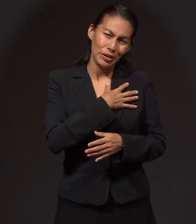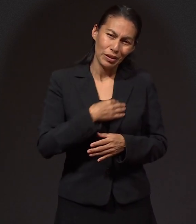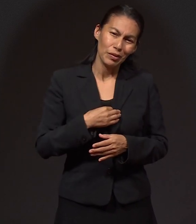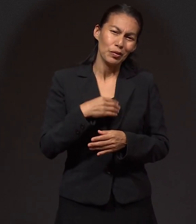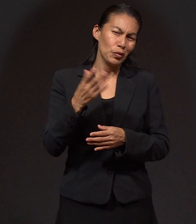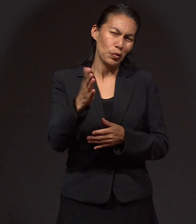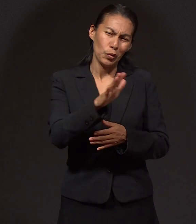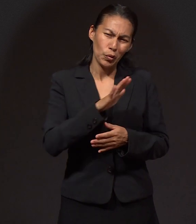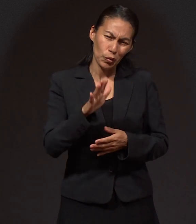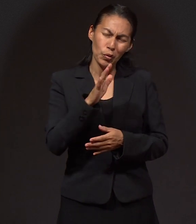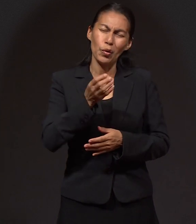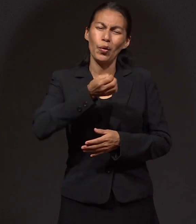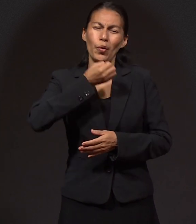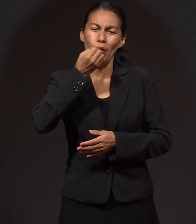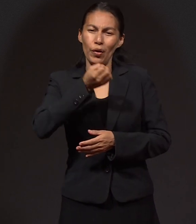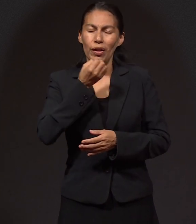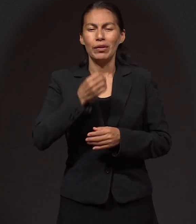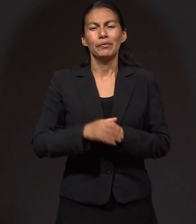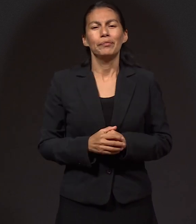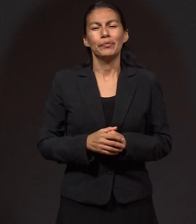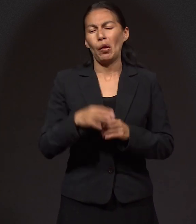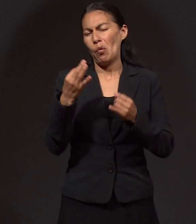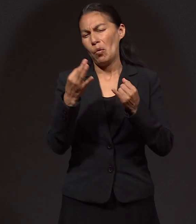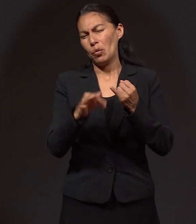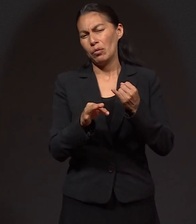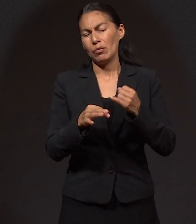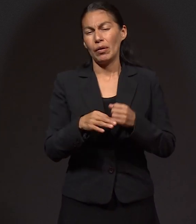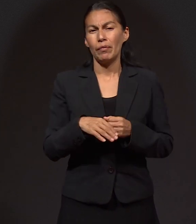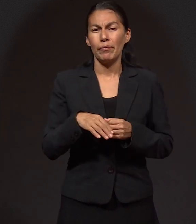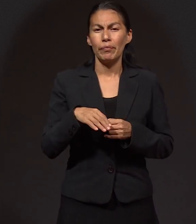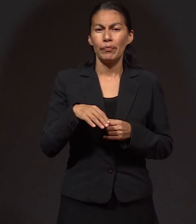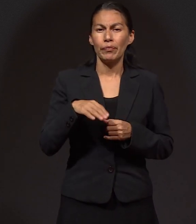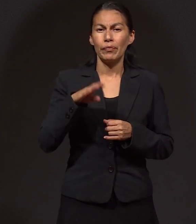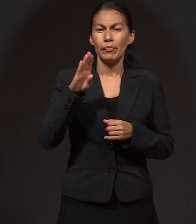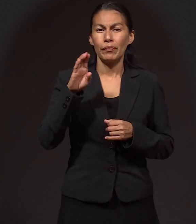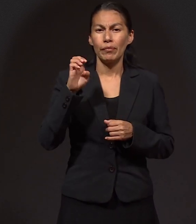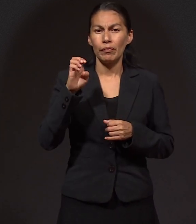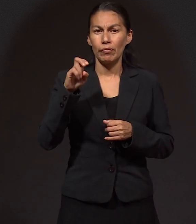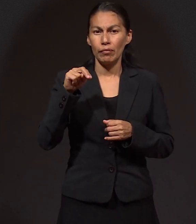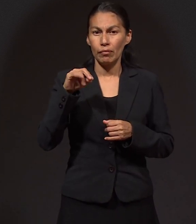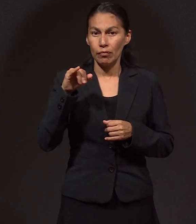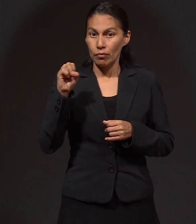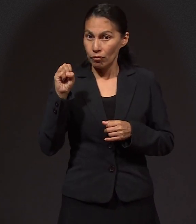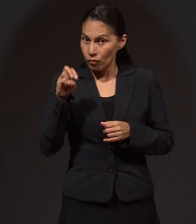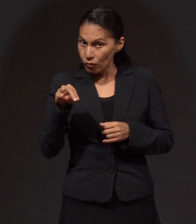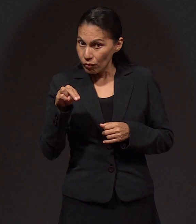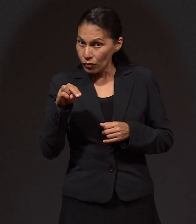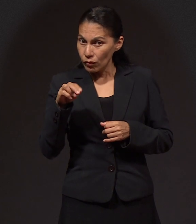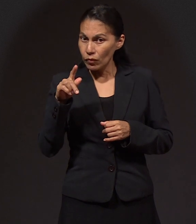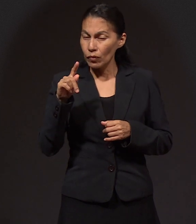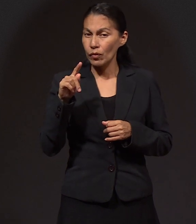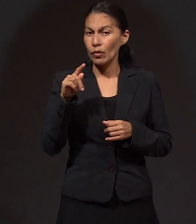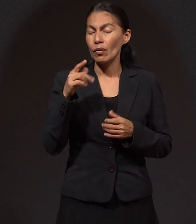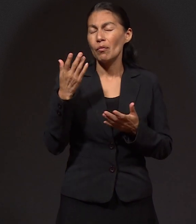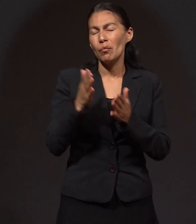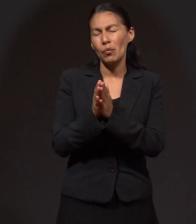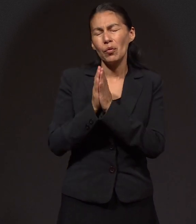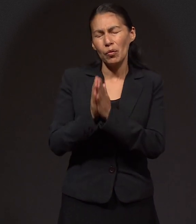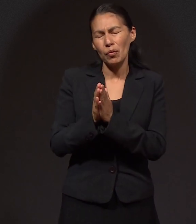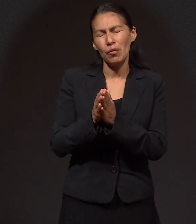Estaremos orando por todos tus hijos, Guadalupe. Y por último, tenemos Benizoy